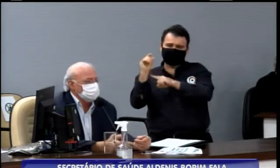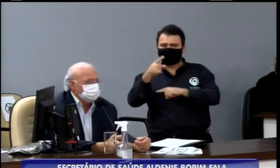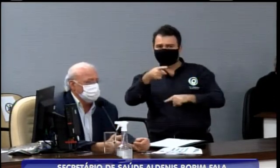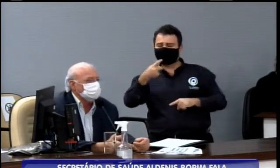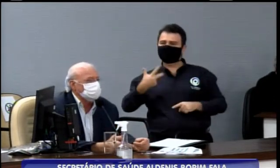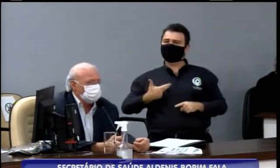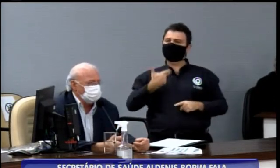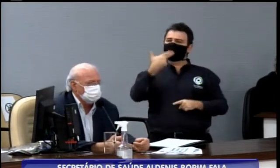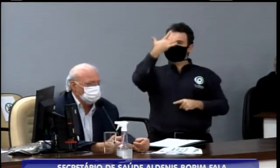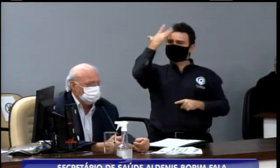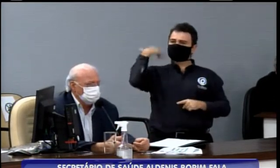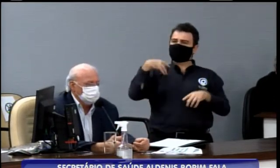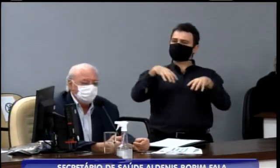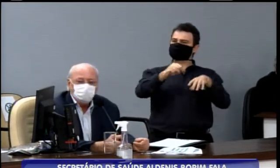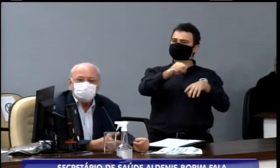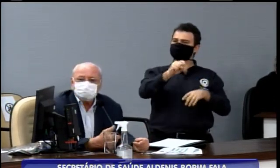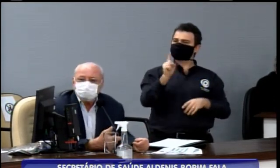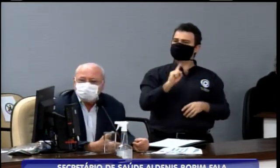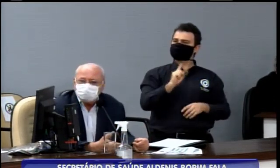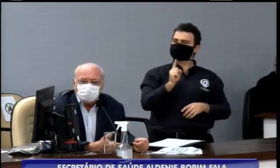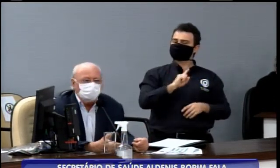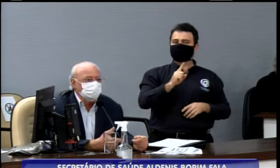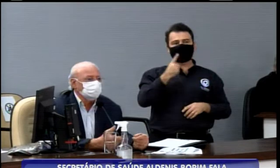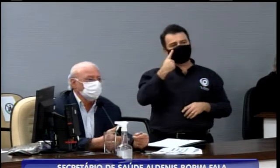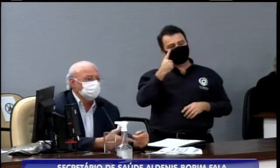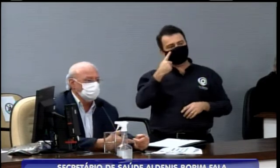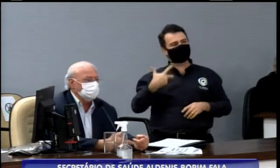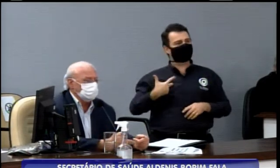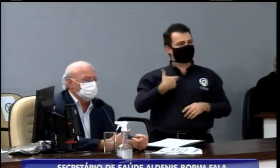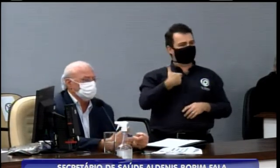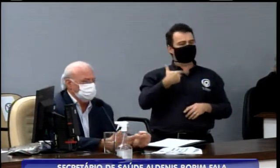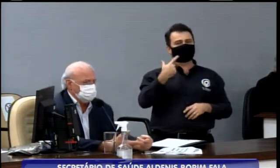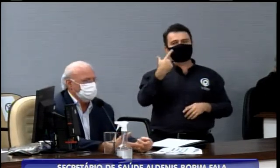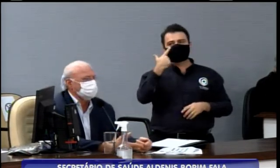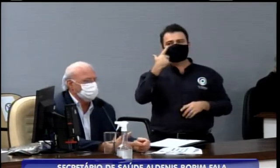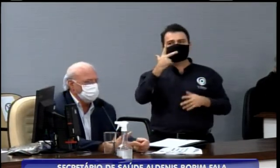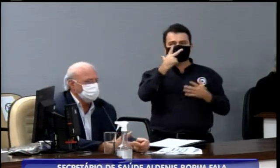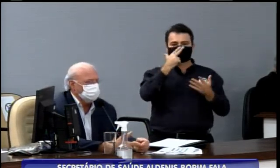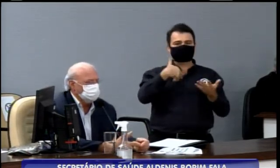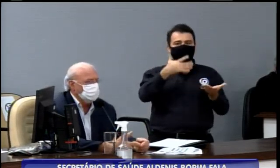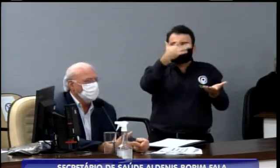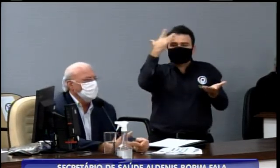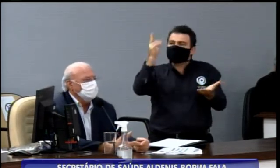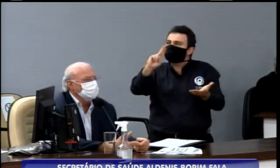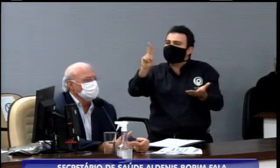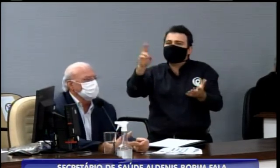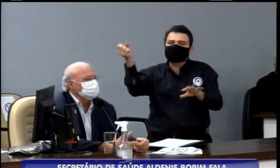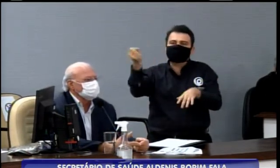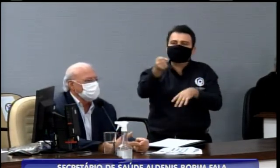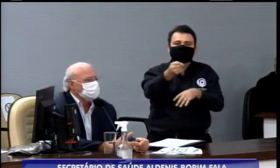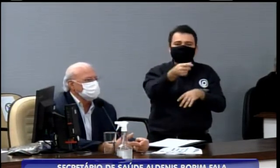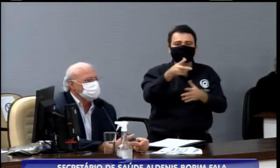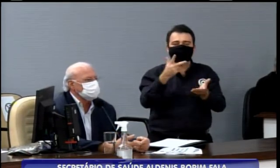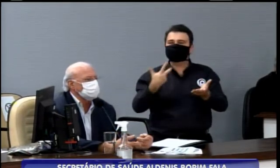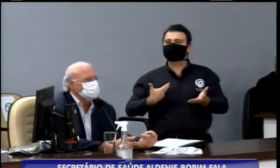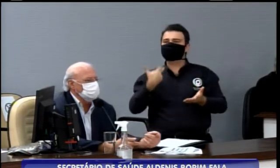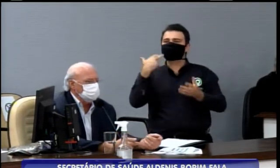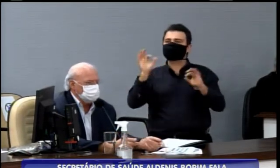podemos executar, mas nós não temos paciente para isso, então ele